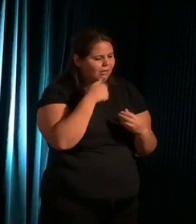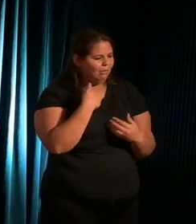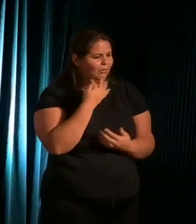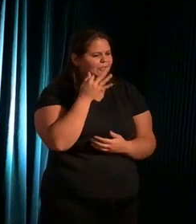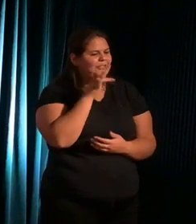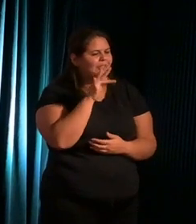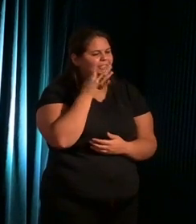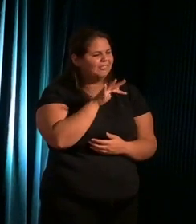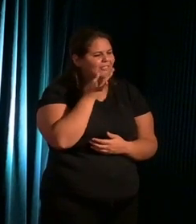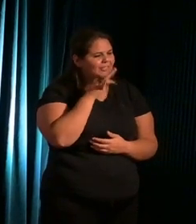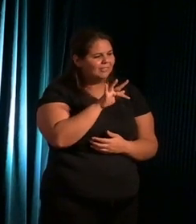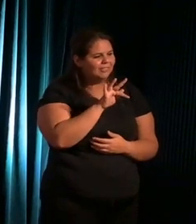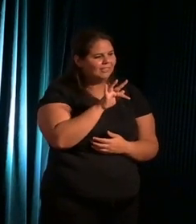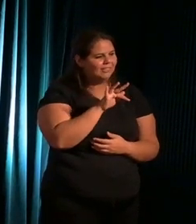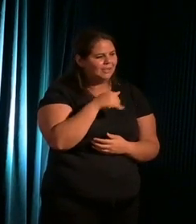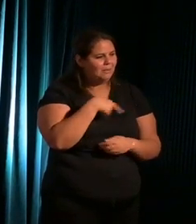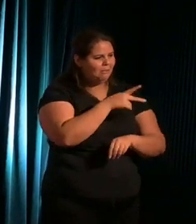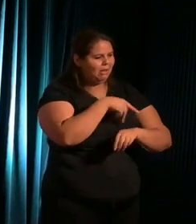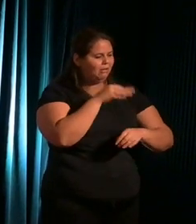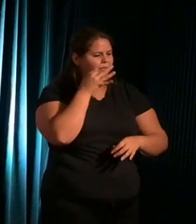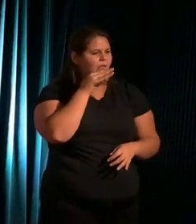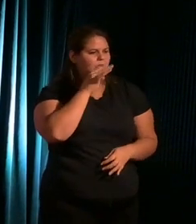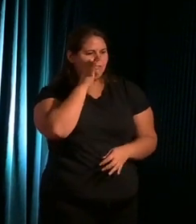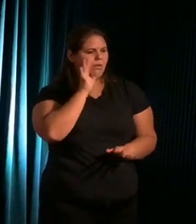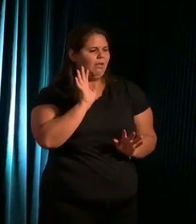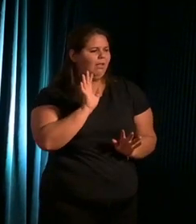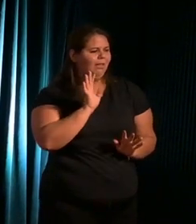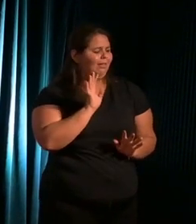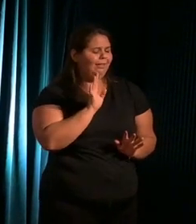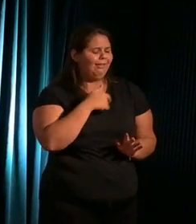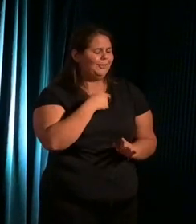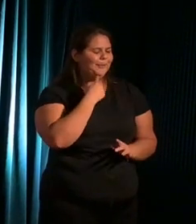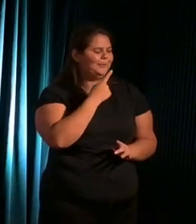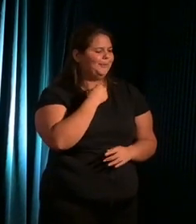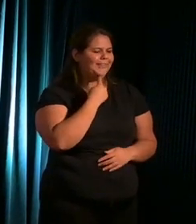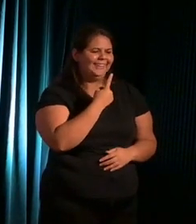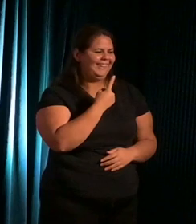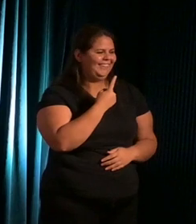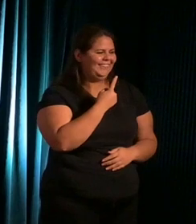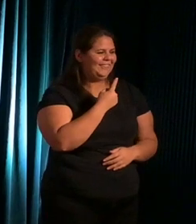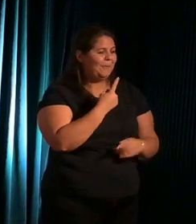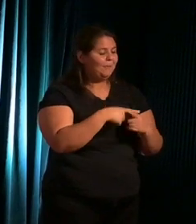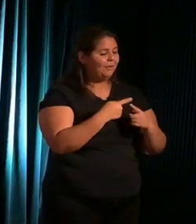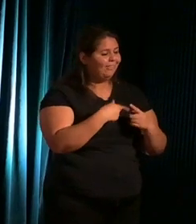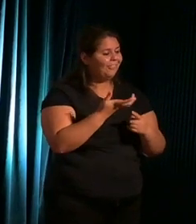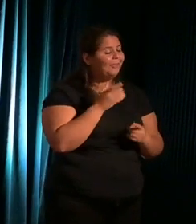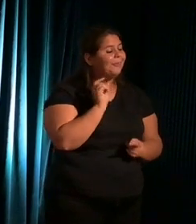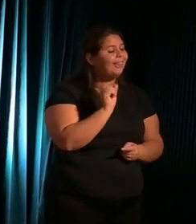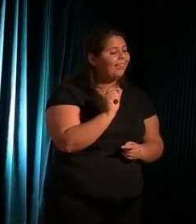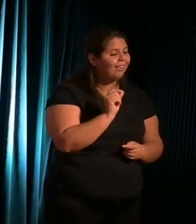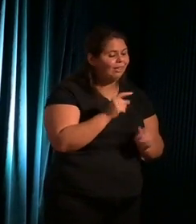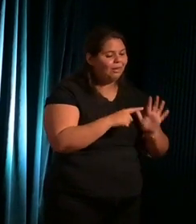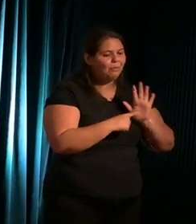Afrancesada, não sei fazer isso. Eu sei ser ali, mais ou menos, uma